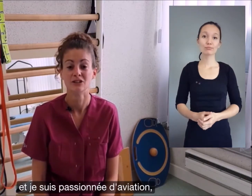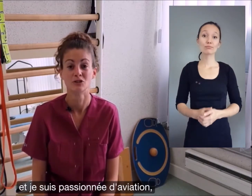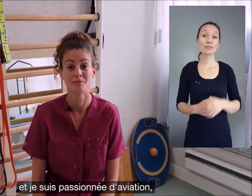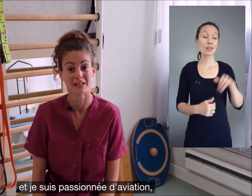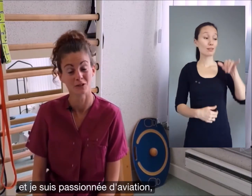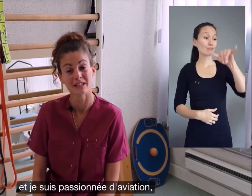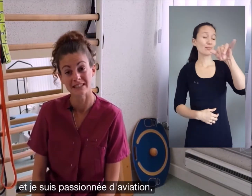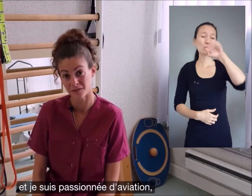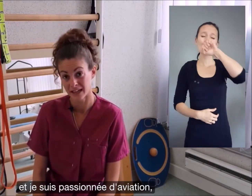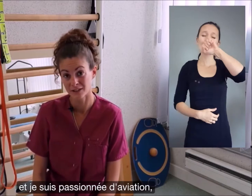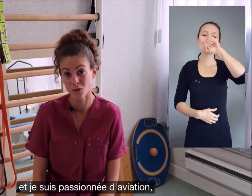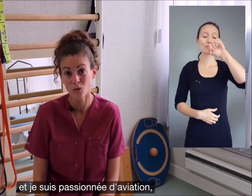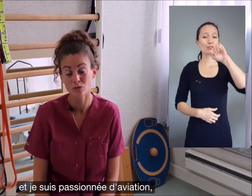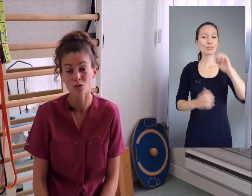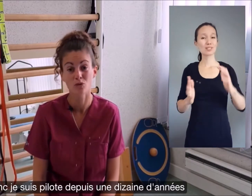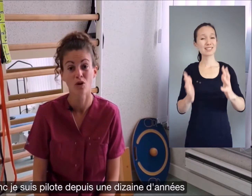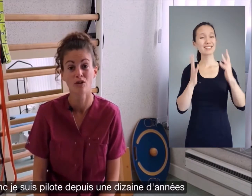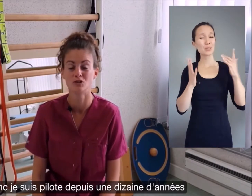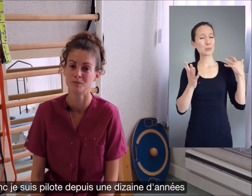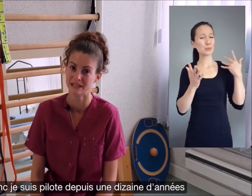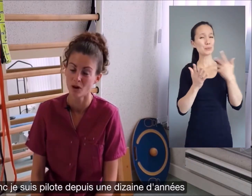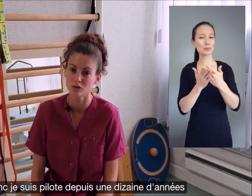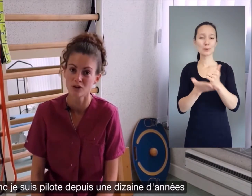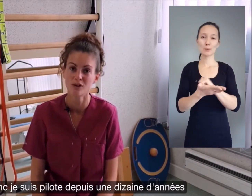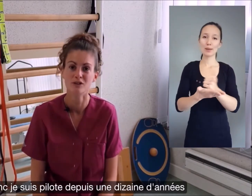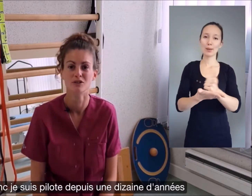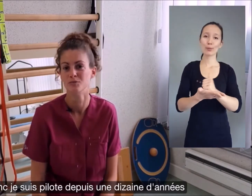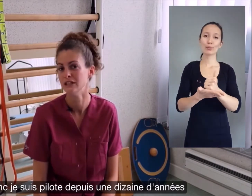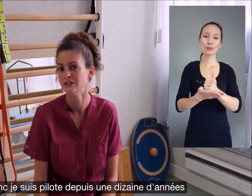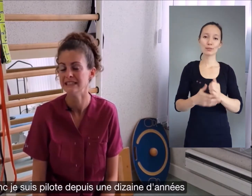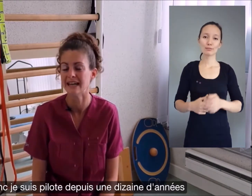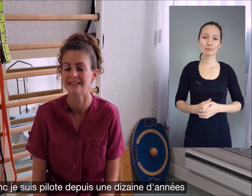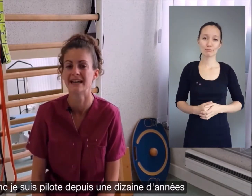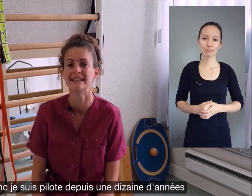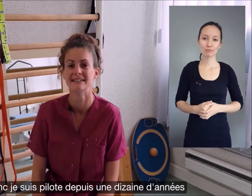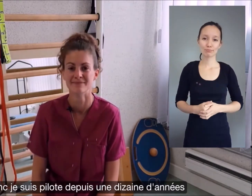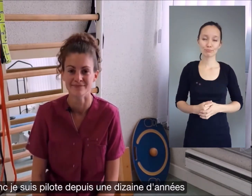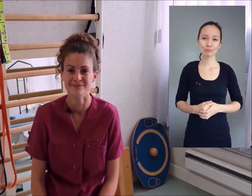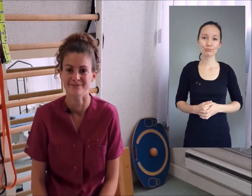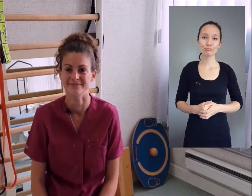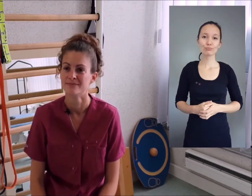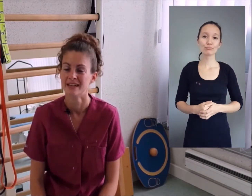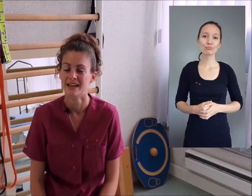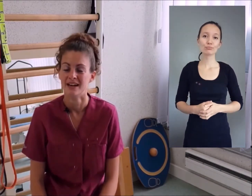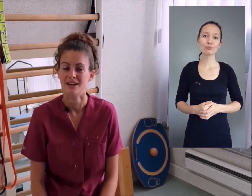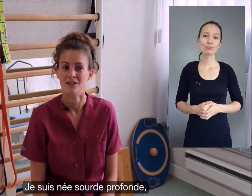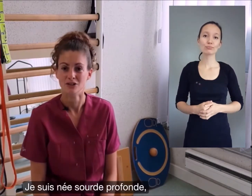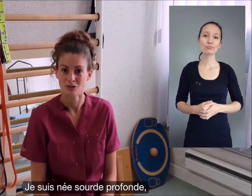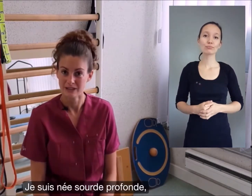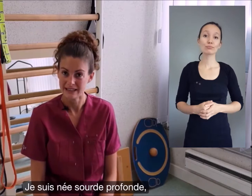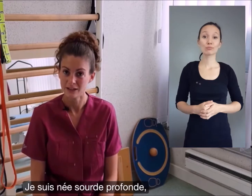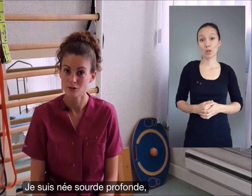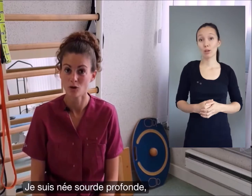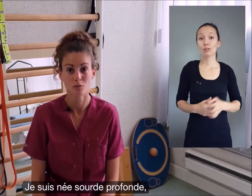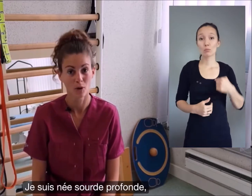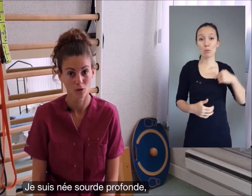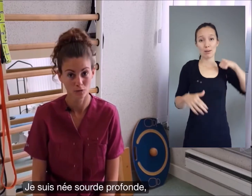et je suis passionnée d'aviation, donc je suis pilote depuis une dizaine d'années. Je suis née saute